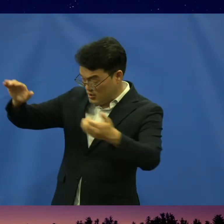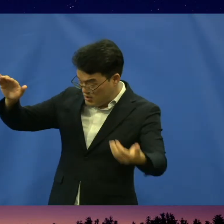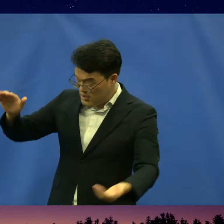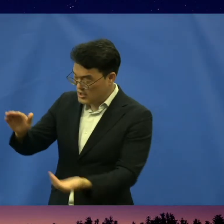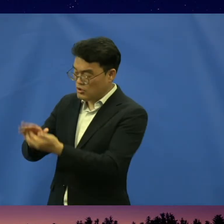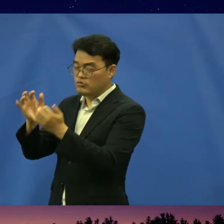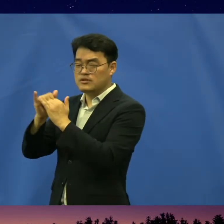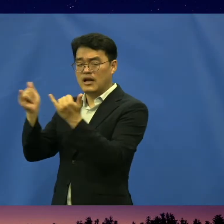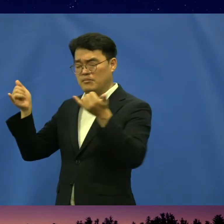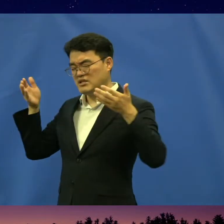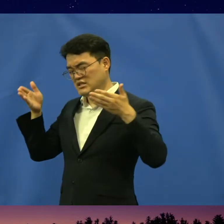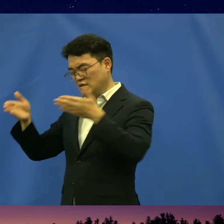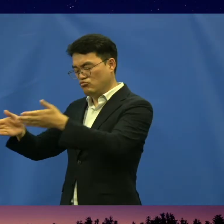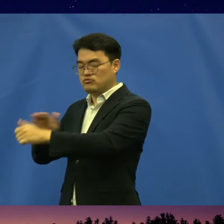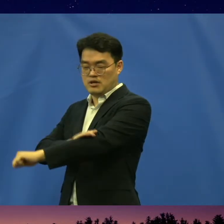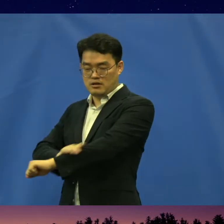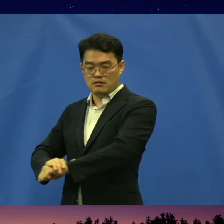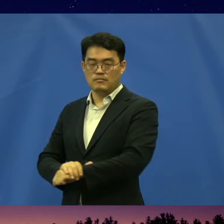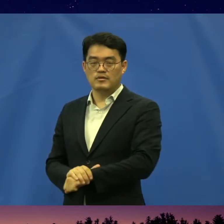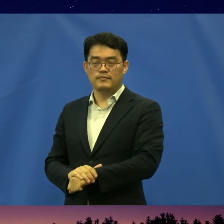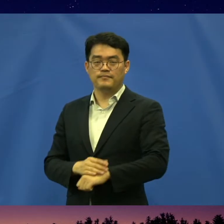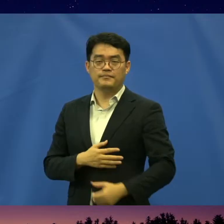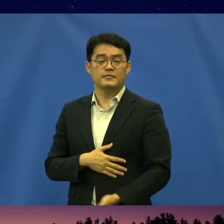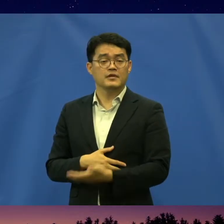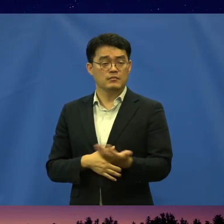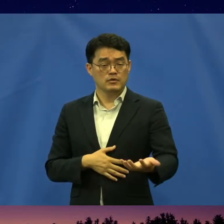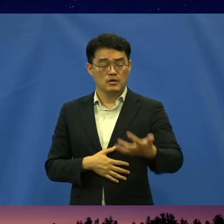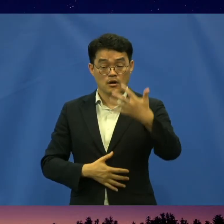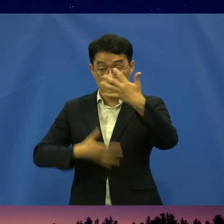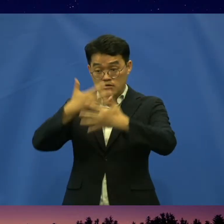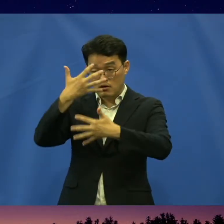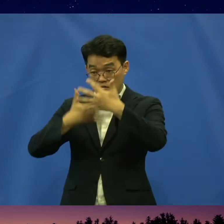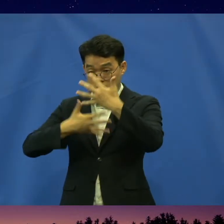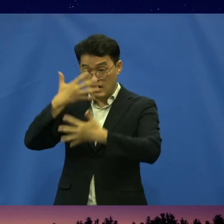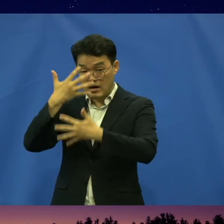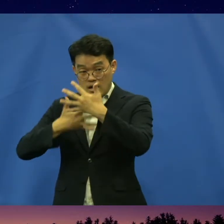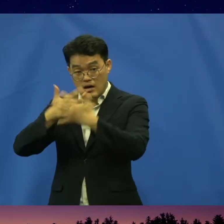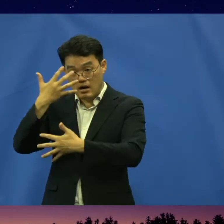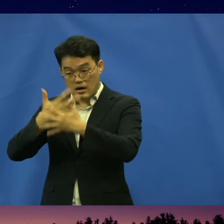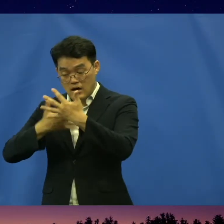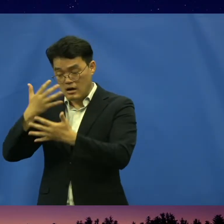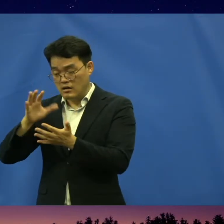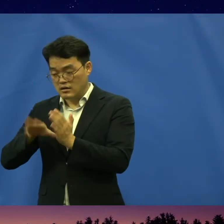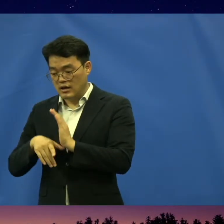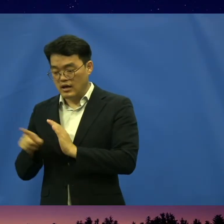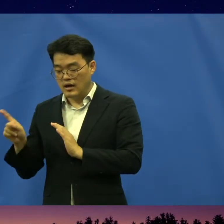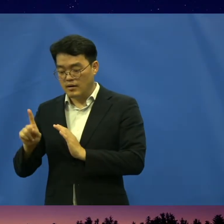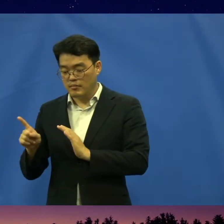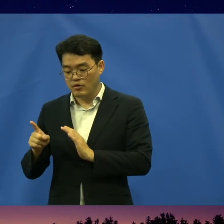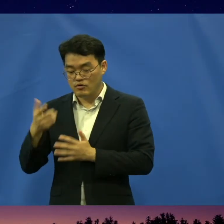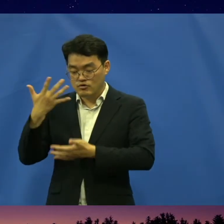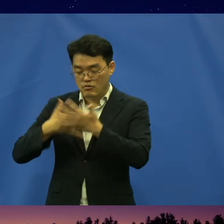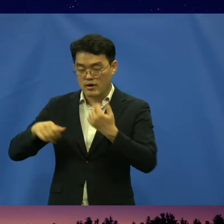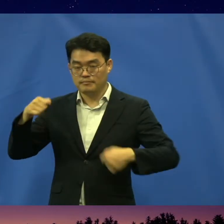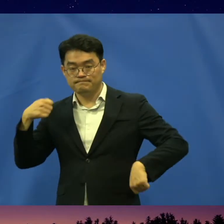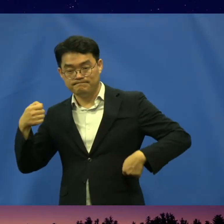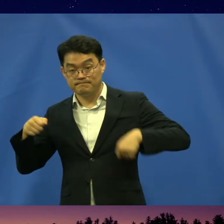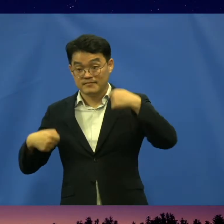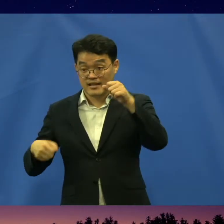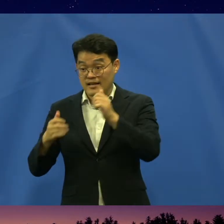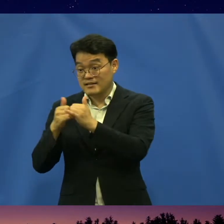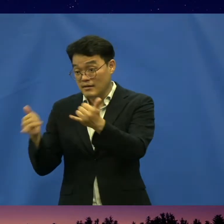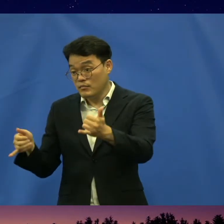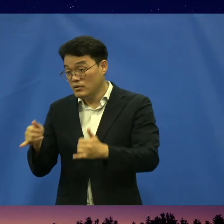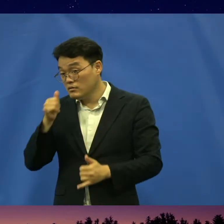탁월함을 보여줍니다. 여러분, 영화 촬영을 할 때 배우가 연기를 하려고 하면 수 없는 그런 스태프들이 지켜봅니다. 그때 집중력을